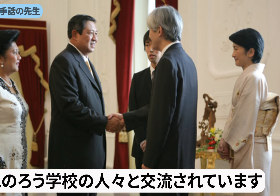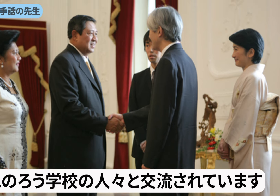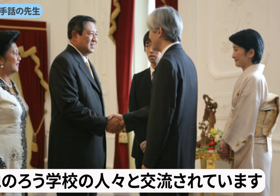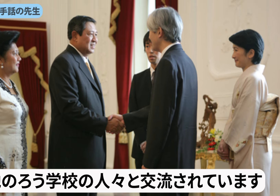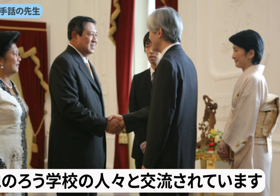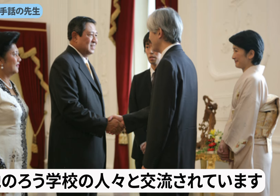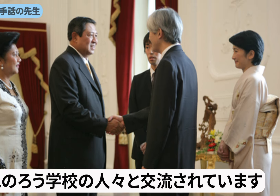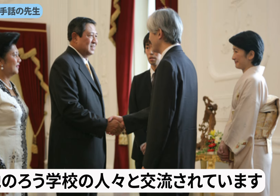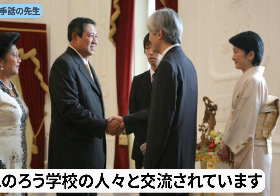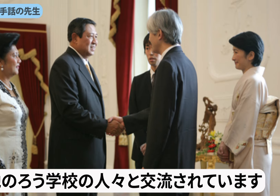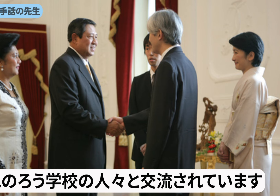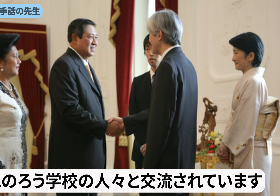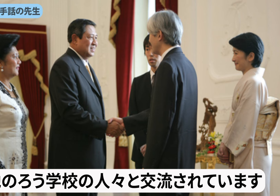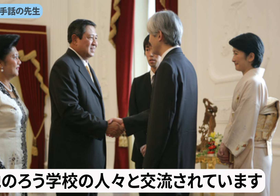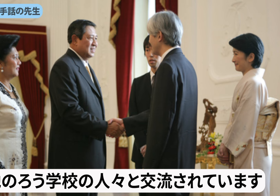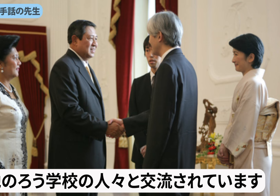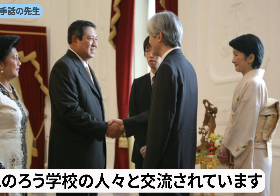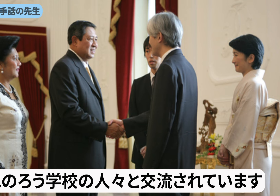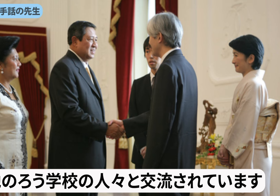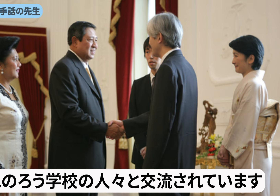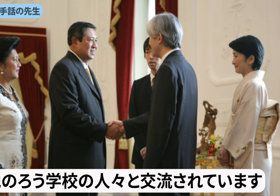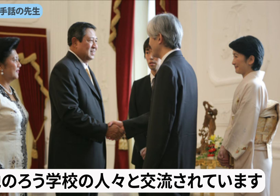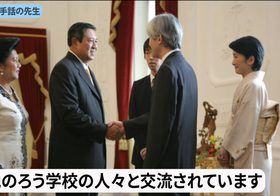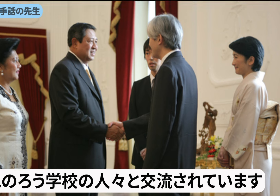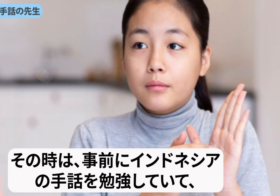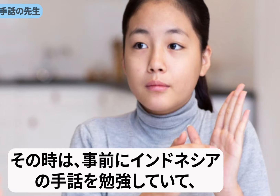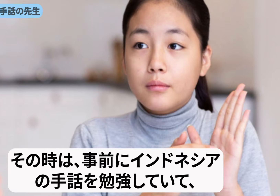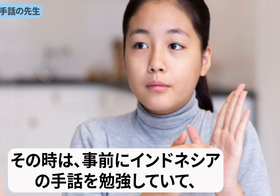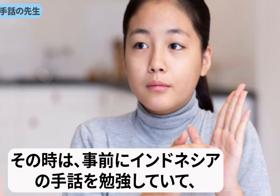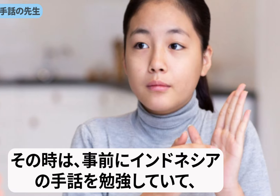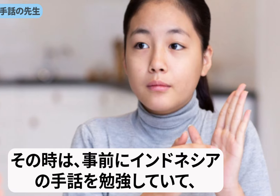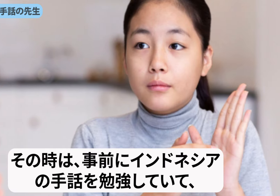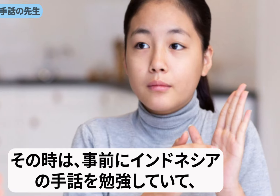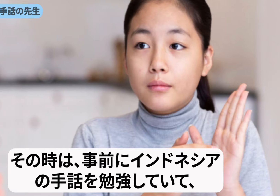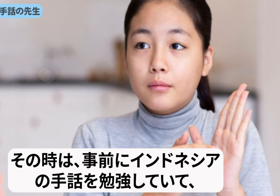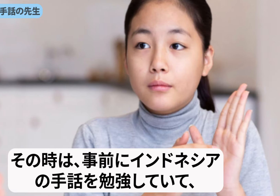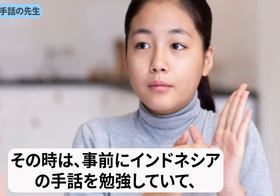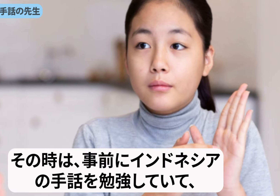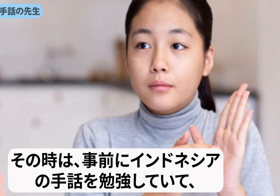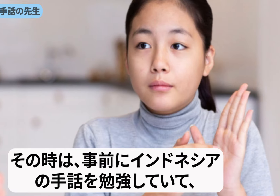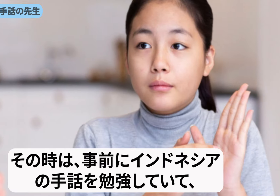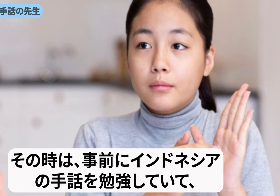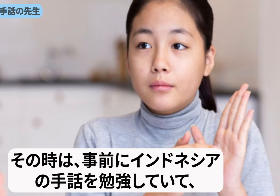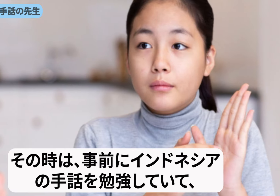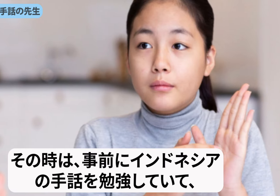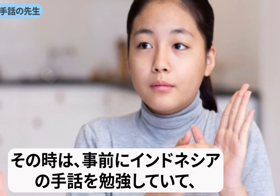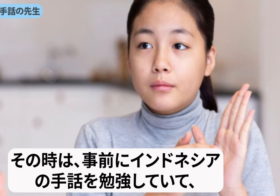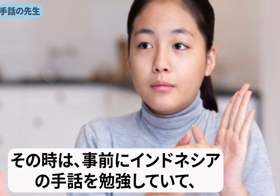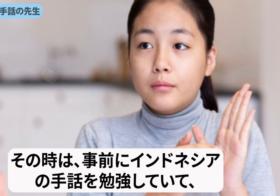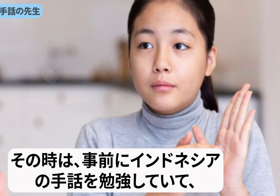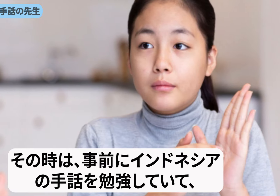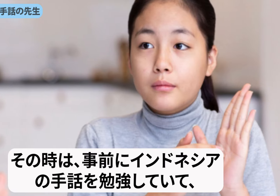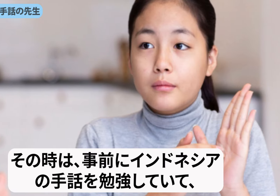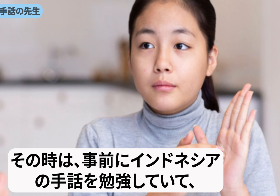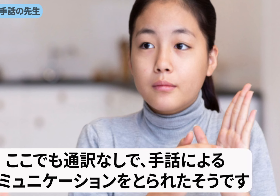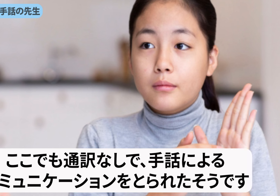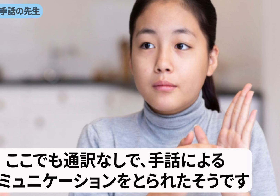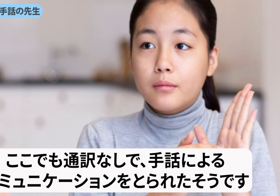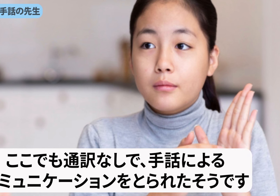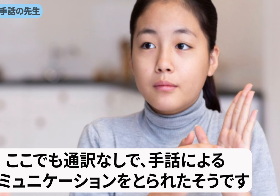聾学校の人々と交流されています。その時は事前にインドネシアの手話を勉強していて、ここでも